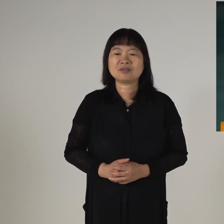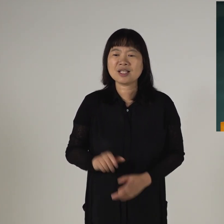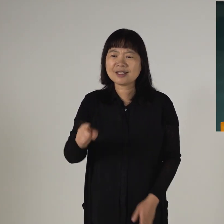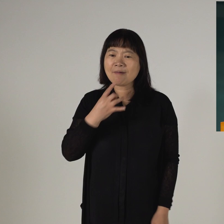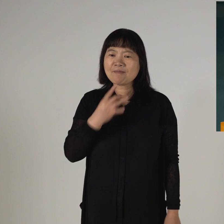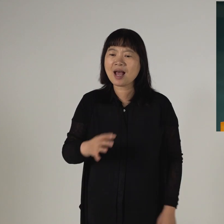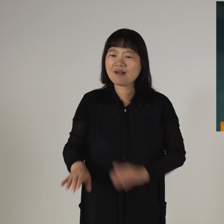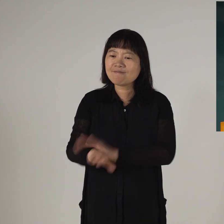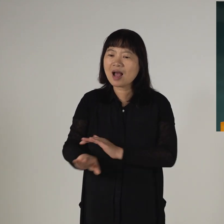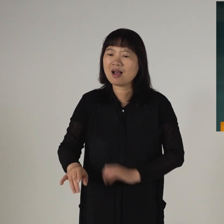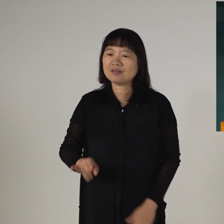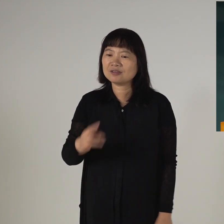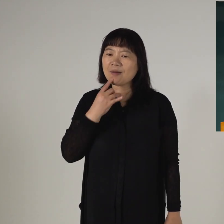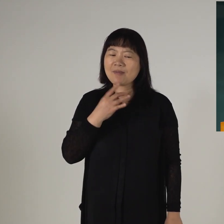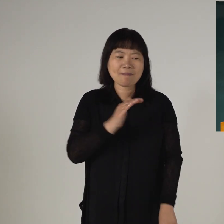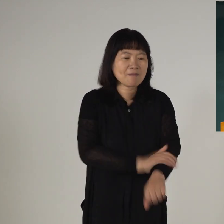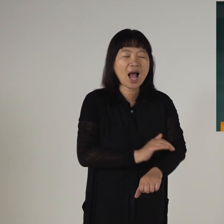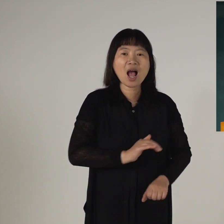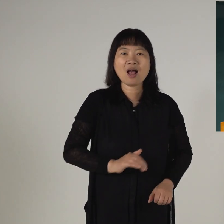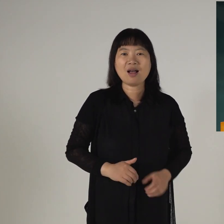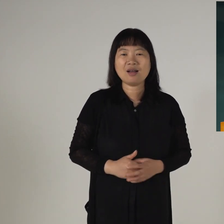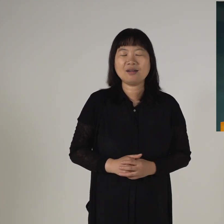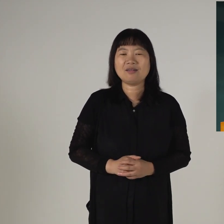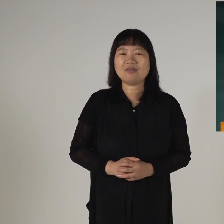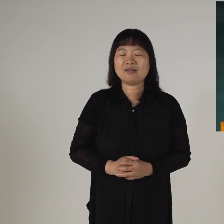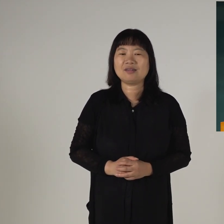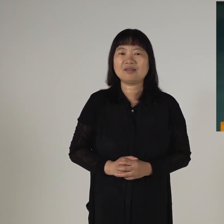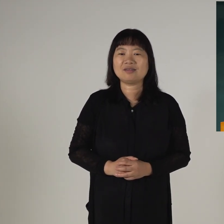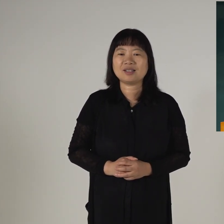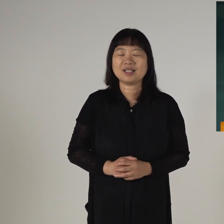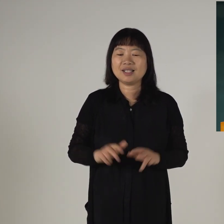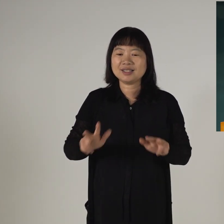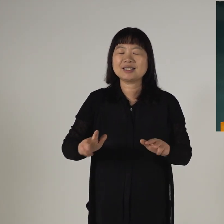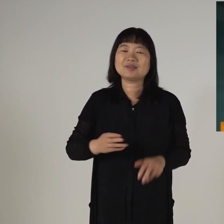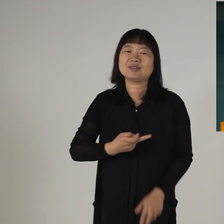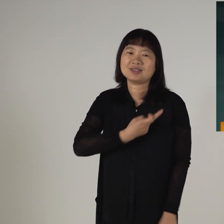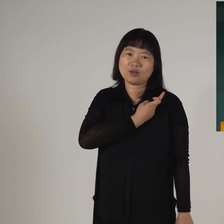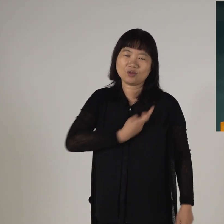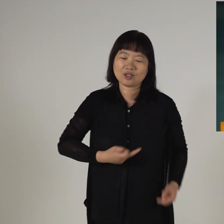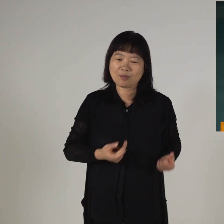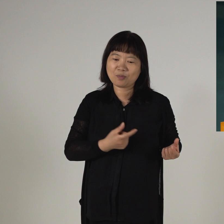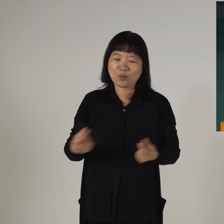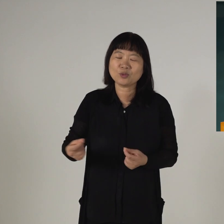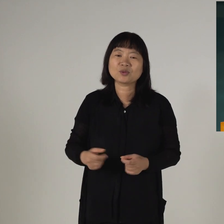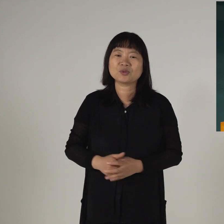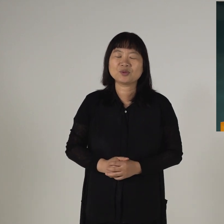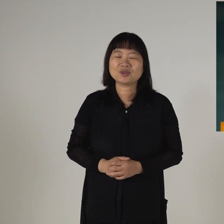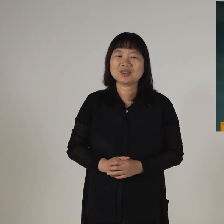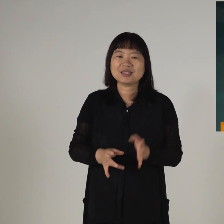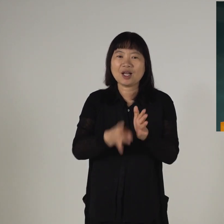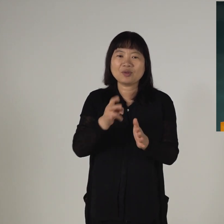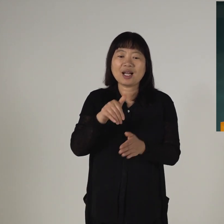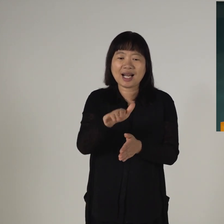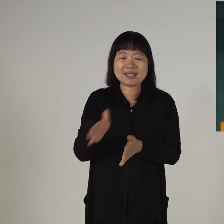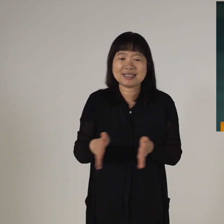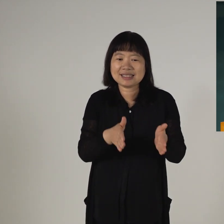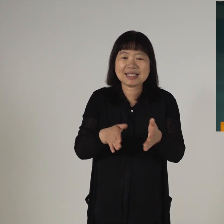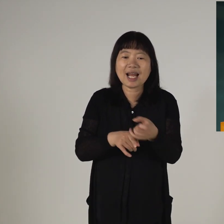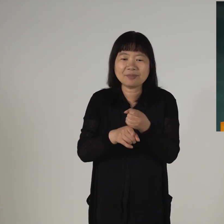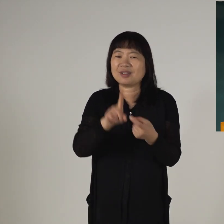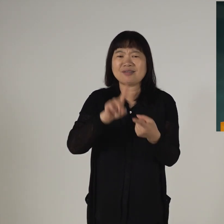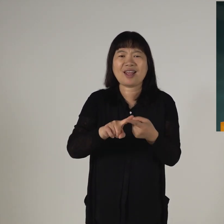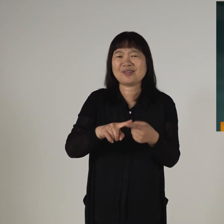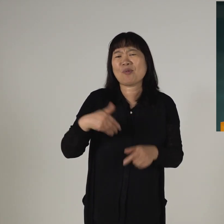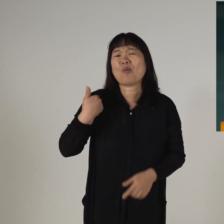너만 우편이고 너만 좌편이냐. 그러니까 여러분, 이 제자들은 아직도 이 길이 갖는